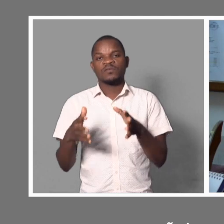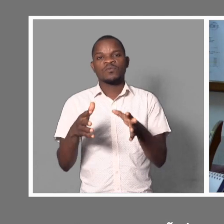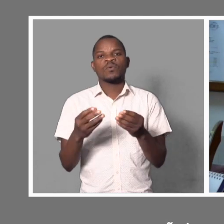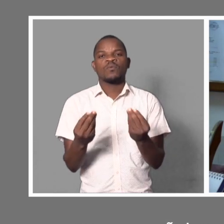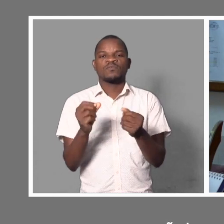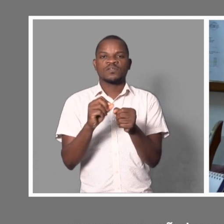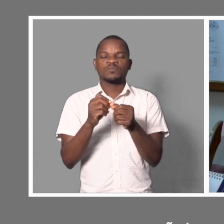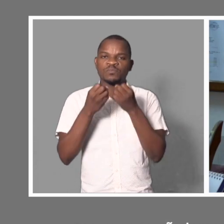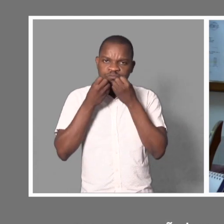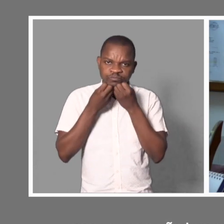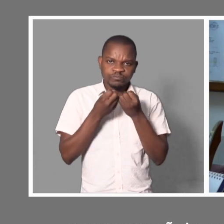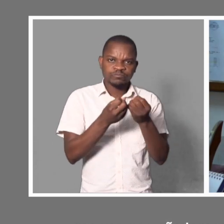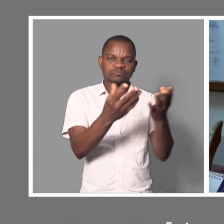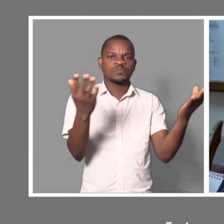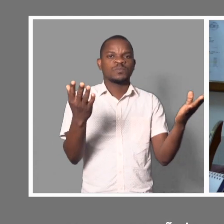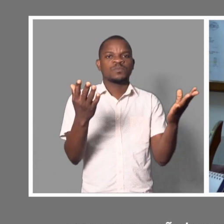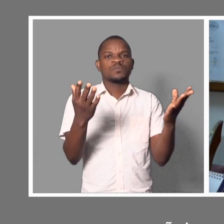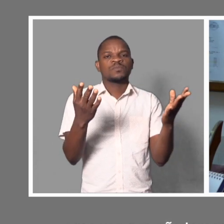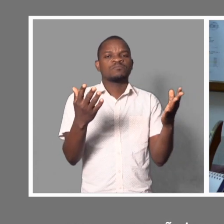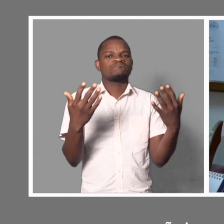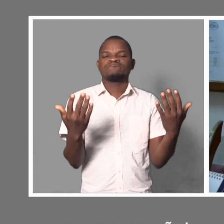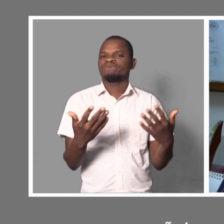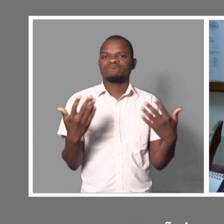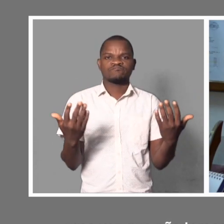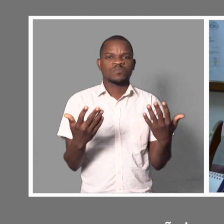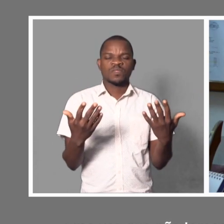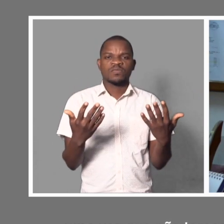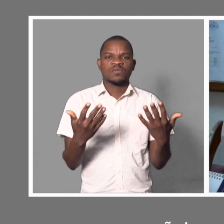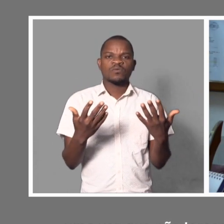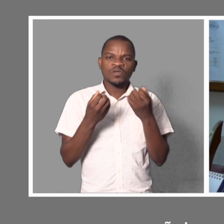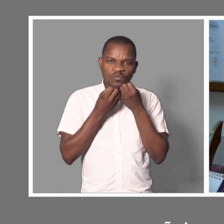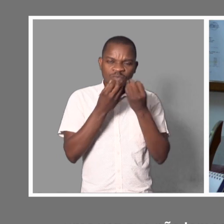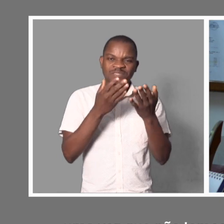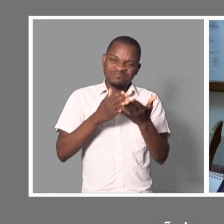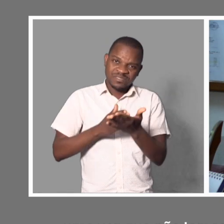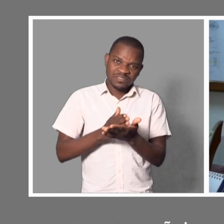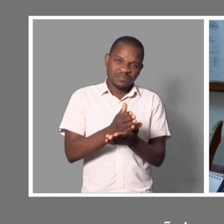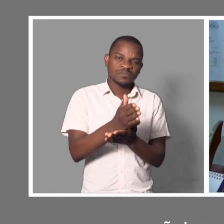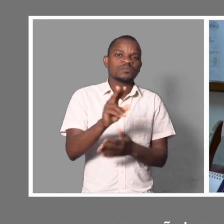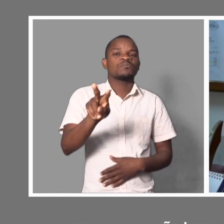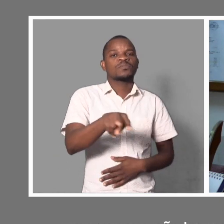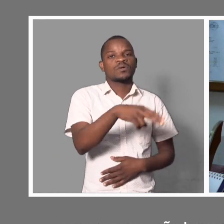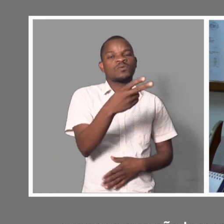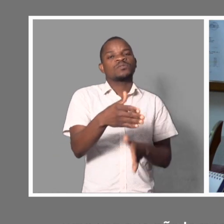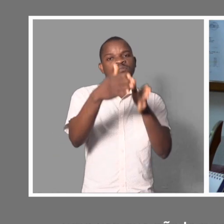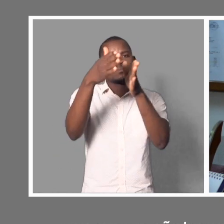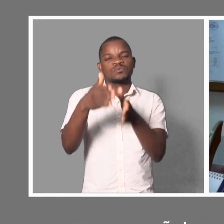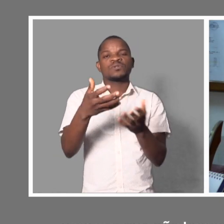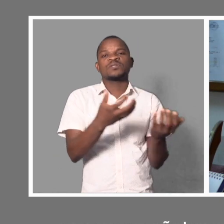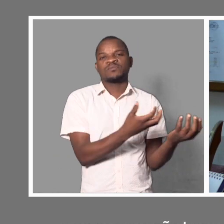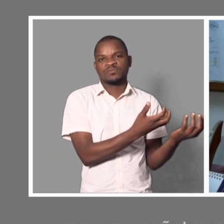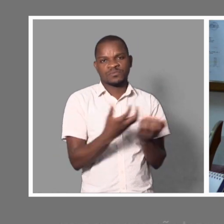possibilidade de poder passar a mensagem de forma direta para aqueles que precisam